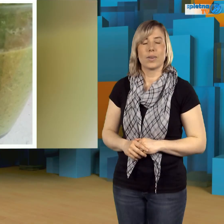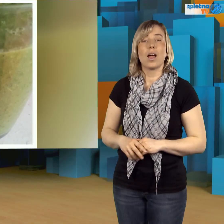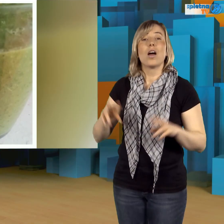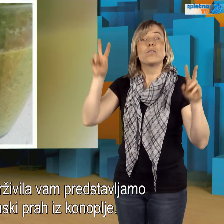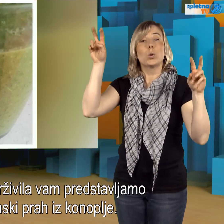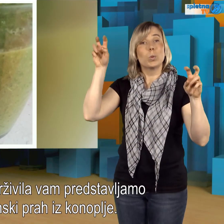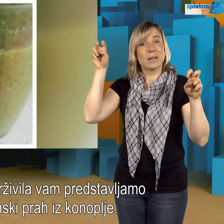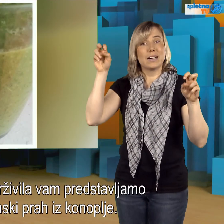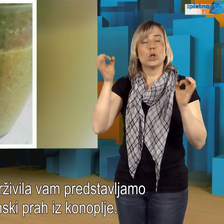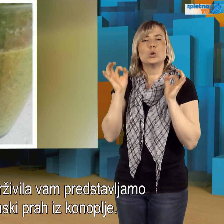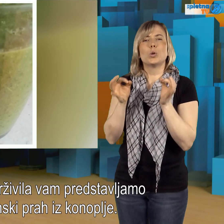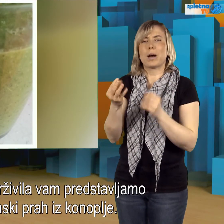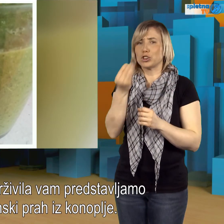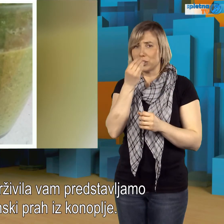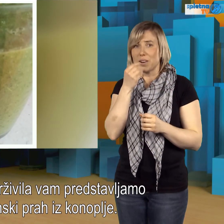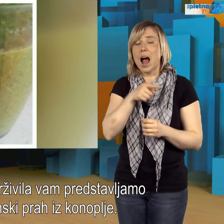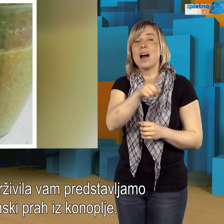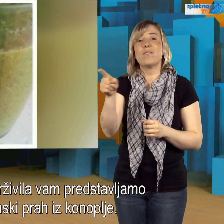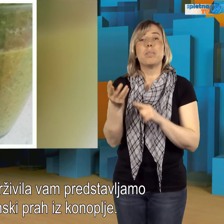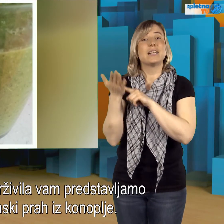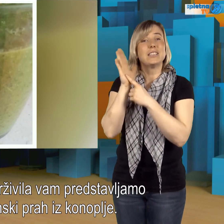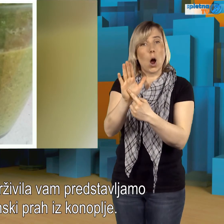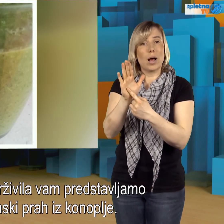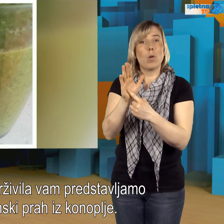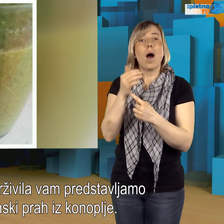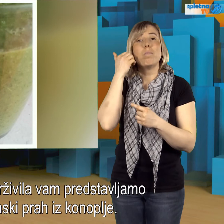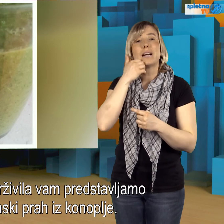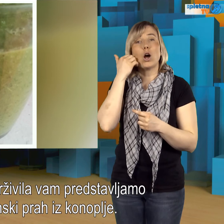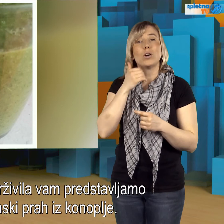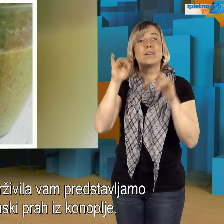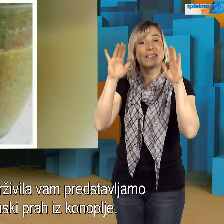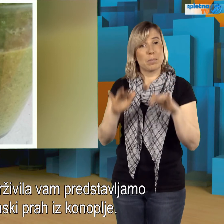V rubriki Superživila vam predstavljamo beljakovinski prah iz konoplje.